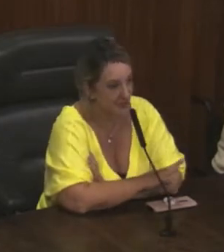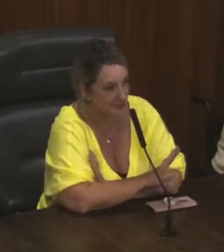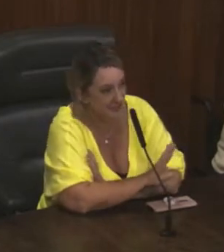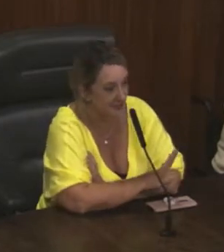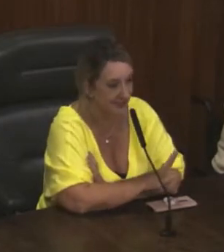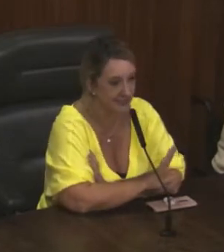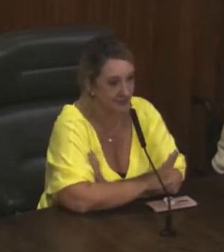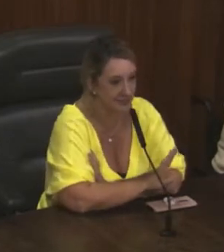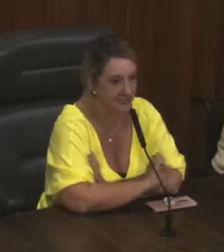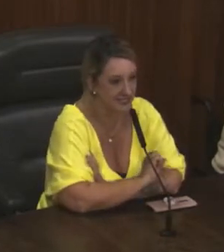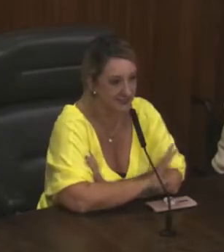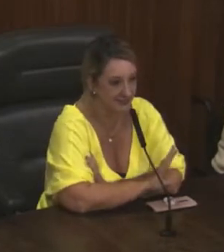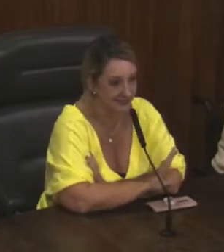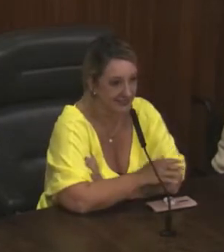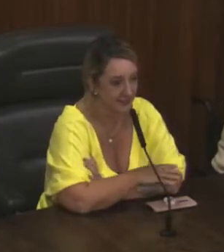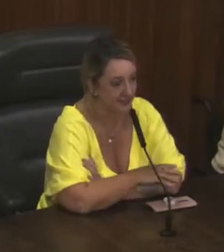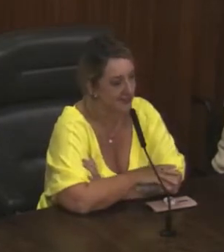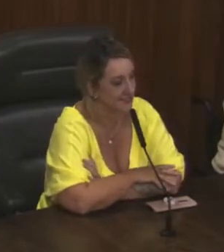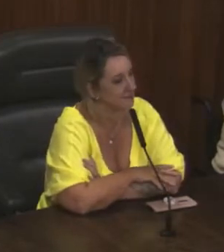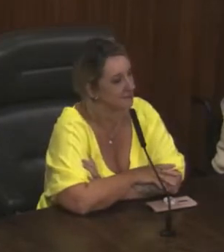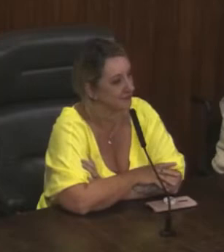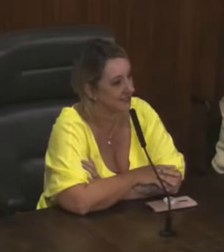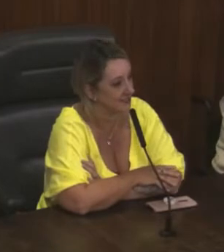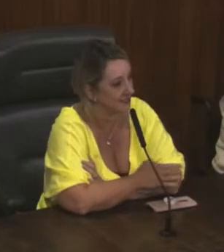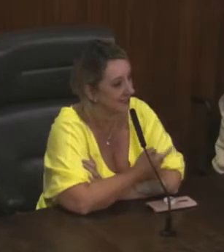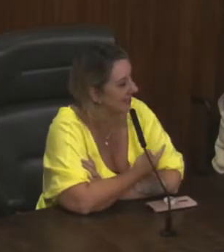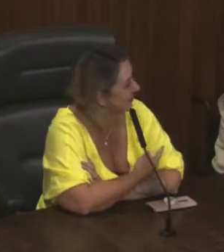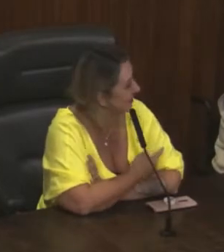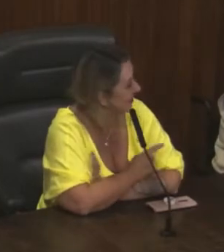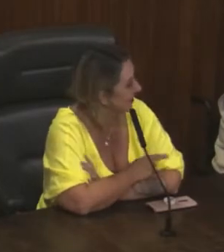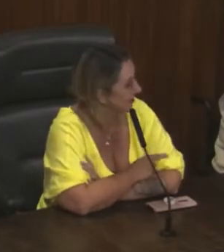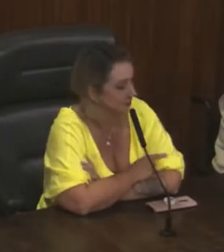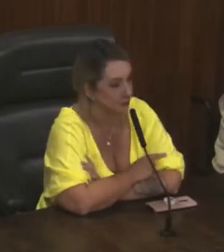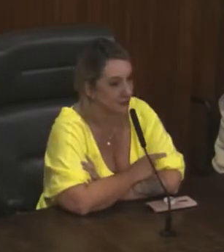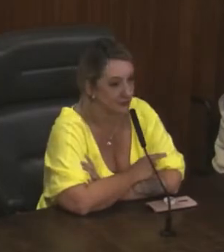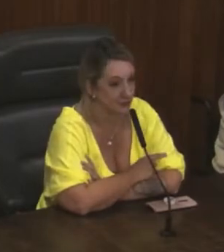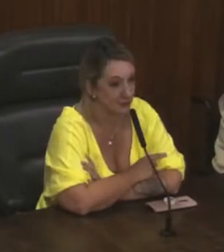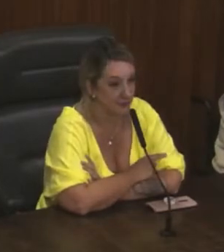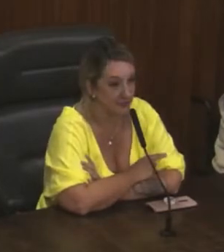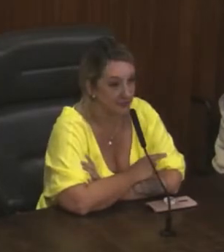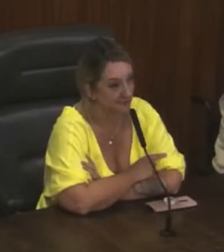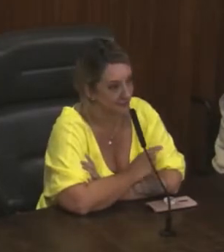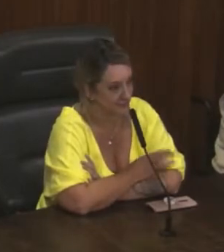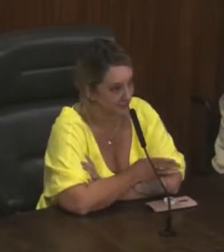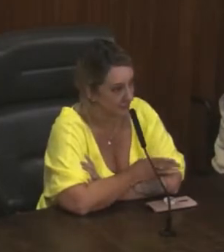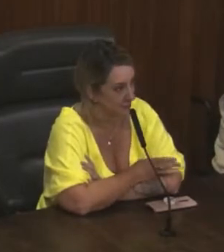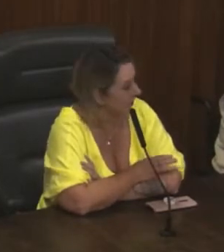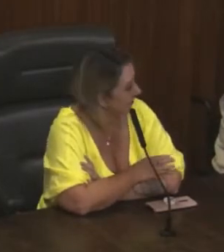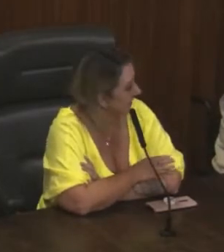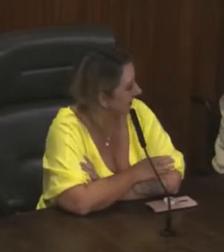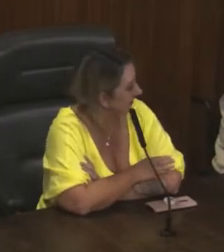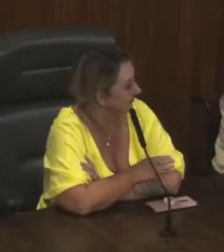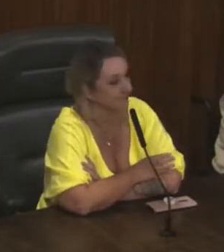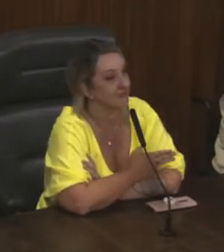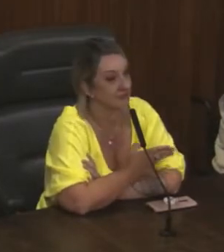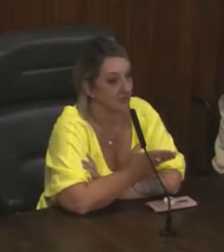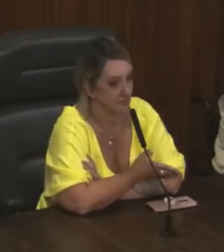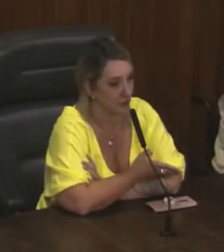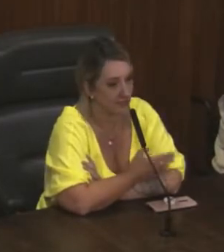eles chegam aqui, dão um oizinho e vazam. Mas, na verdade, o doutor Vidotto aprendeu super bem e mora aqui do